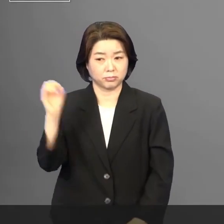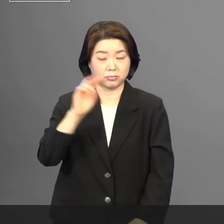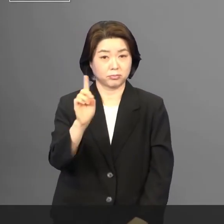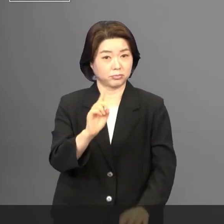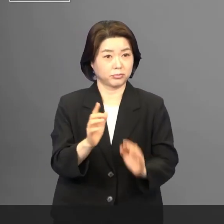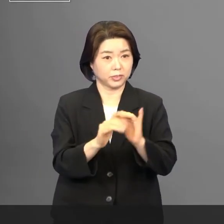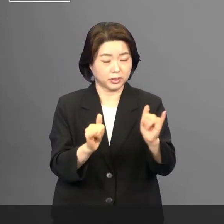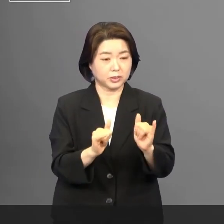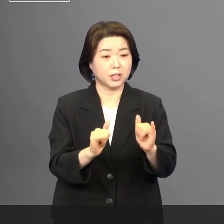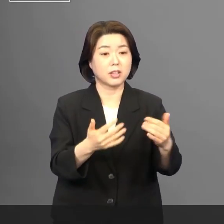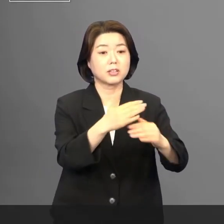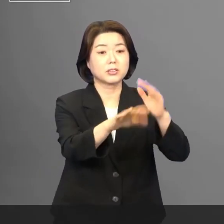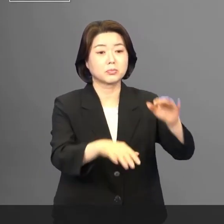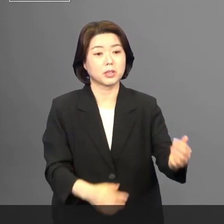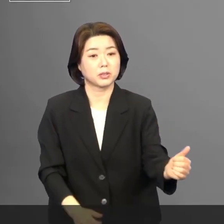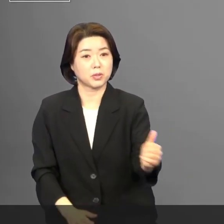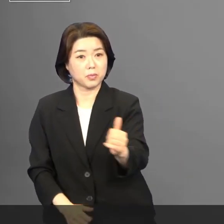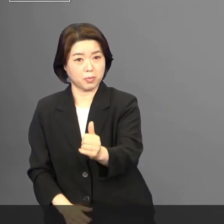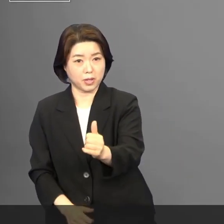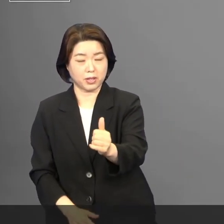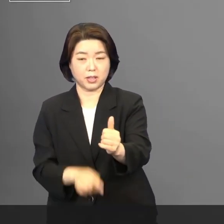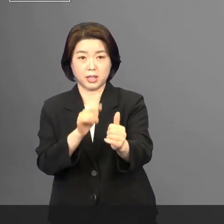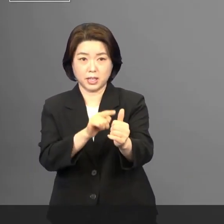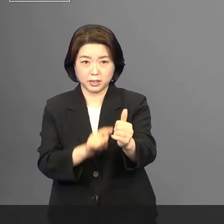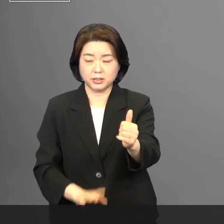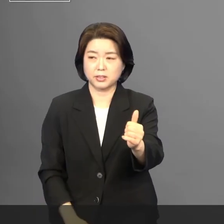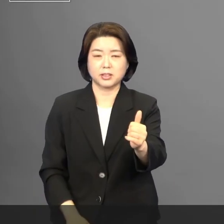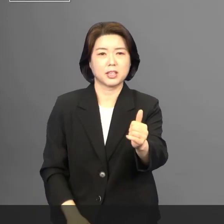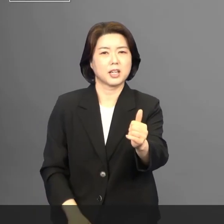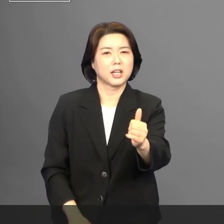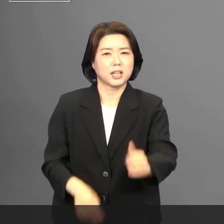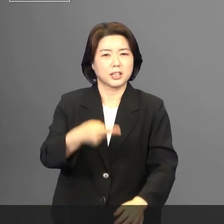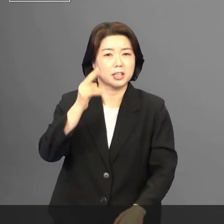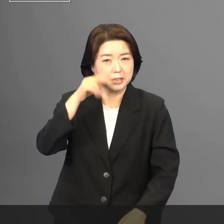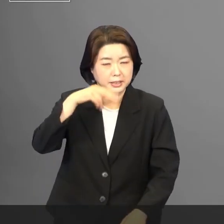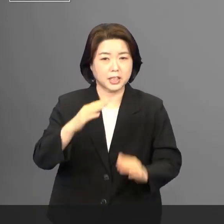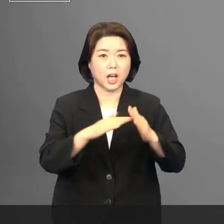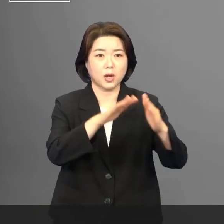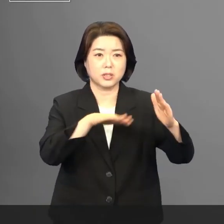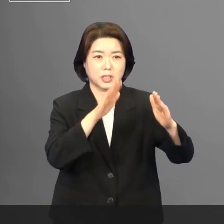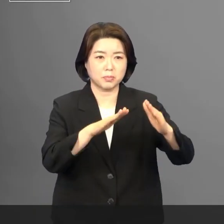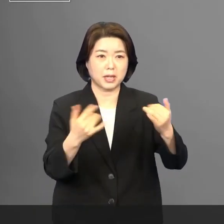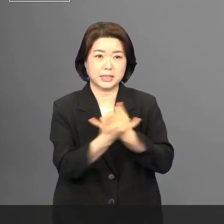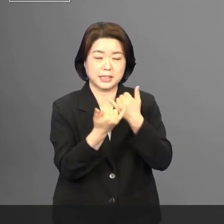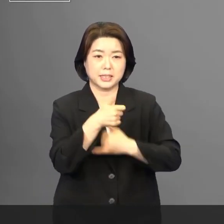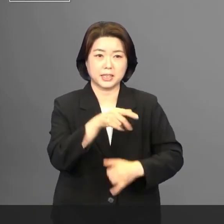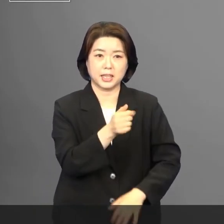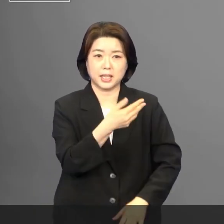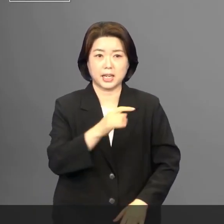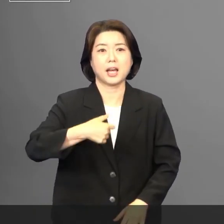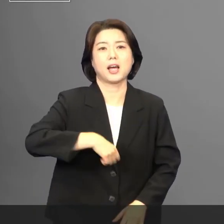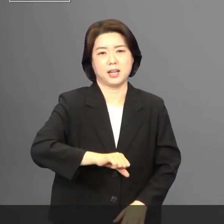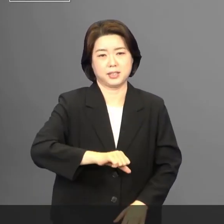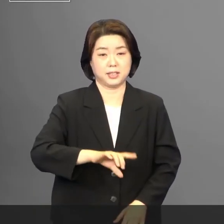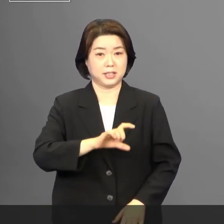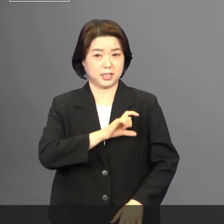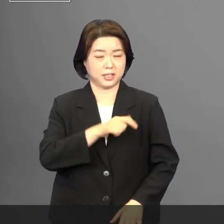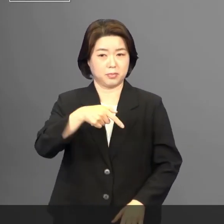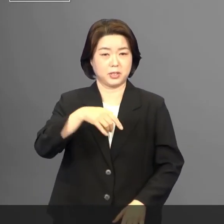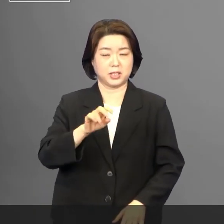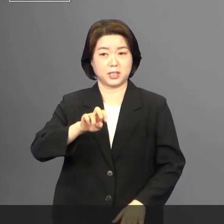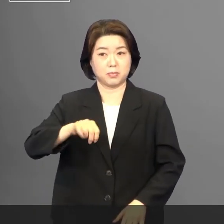사람이 그 마을에서 나왔는데 그는 사울 집안의 친척인 게라의 아들로서 이름은